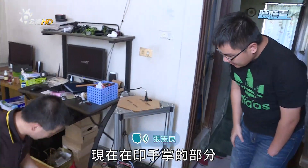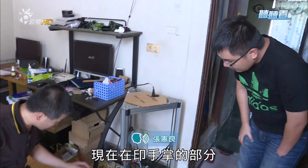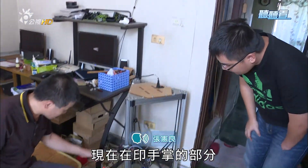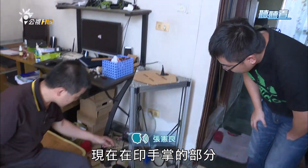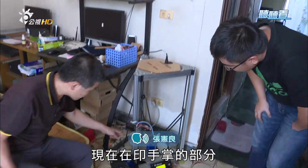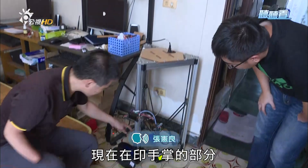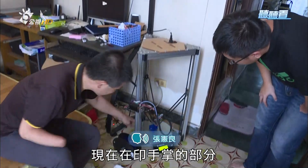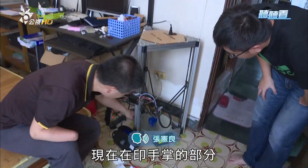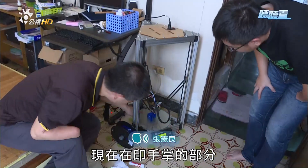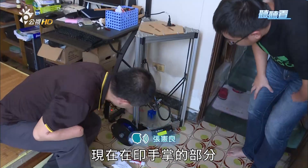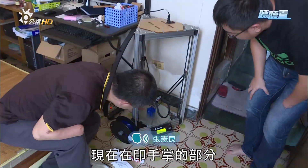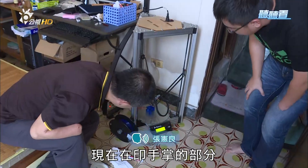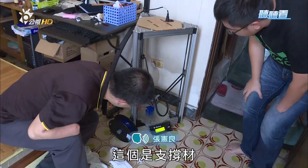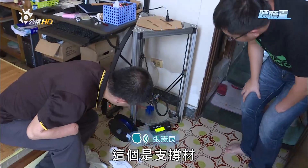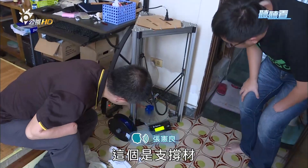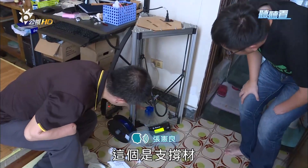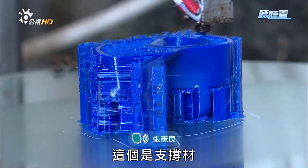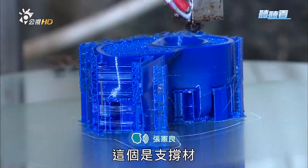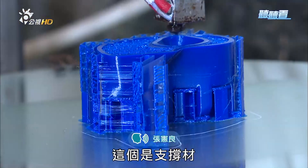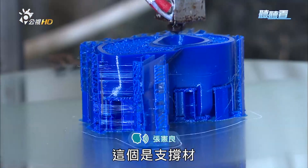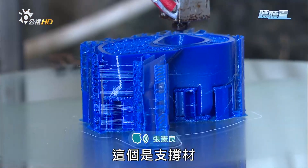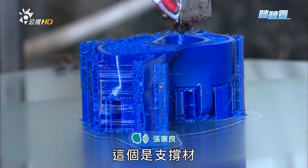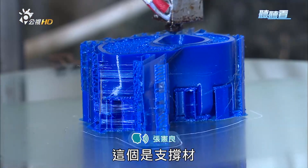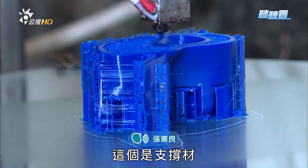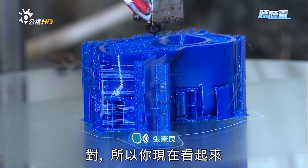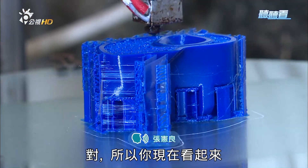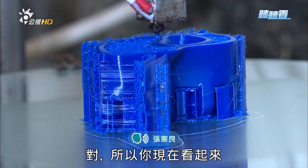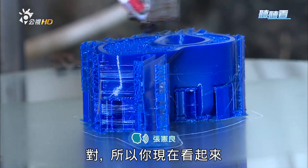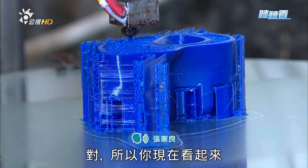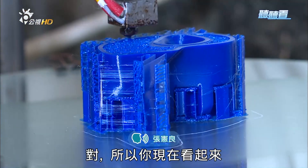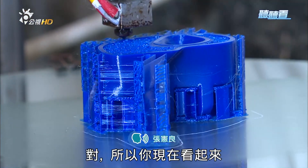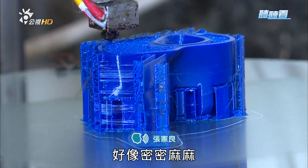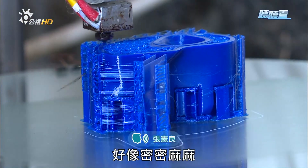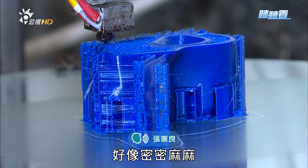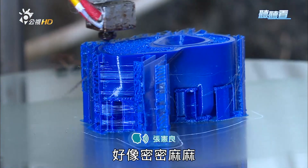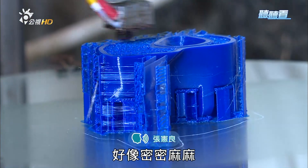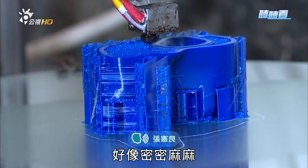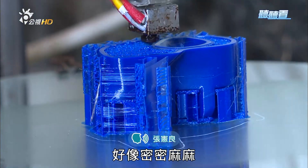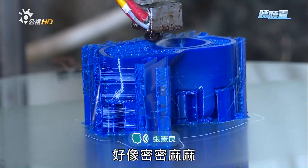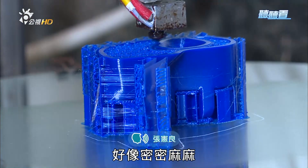的左掌的部分啊，这个是支撑材，对，所以你现在看起来好像密密麻麻。